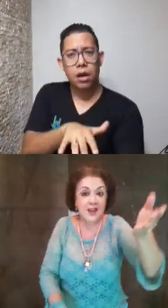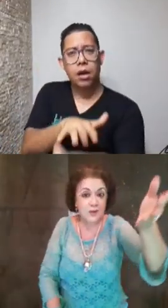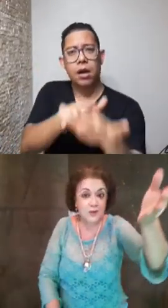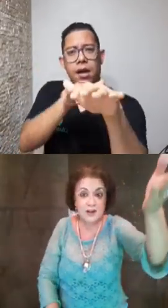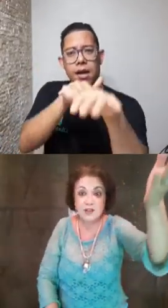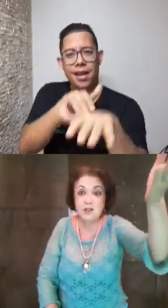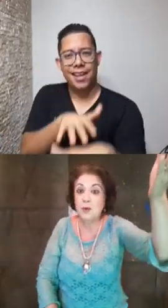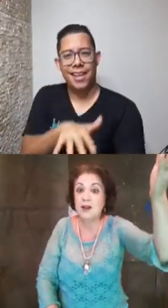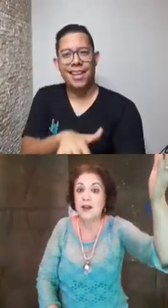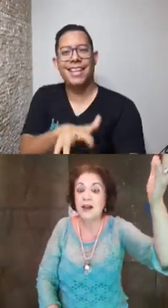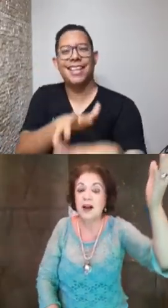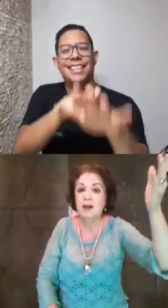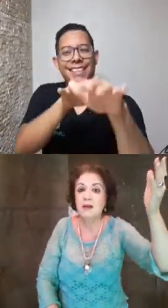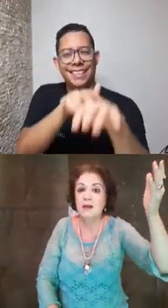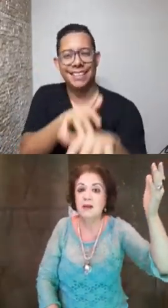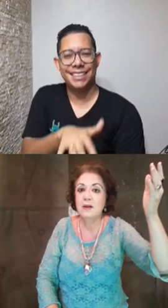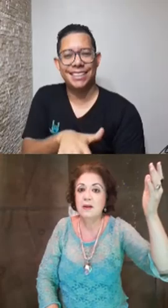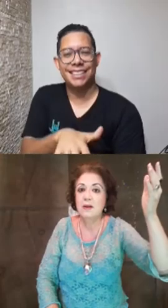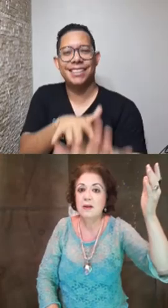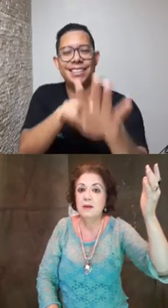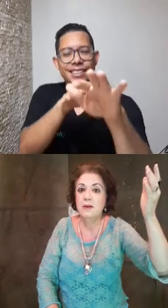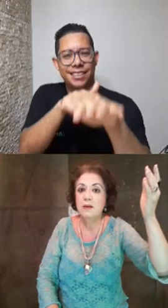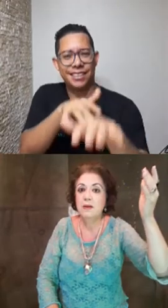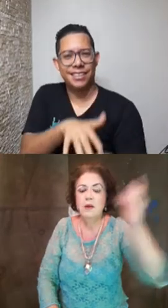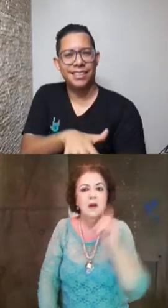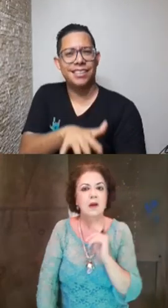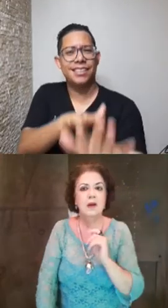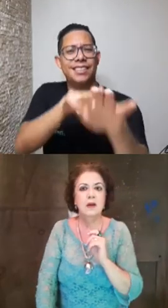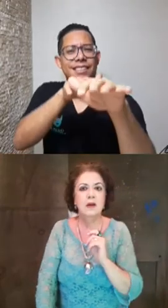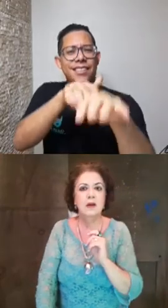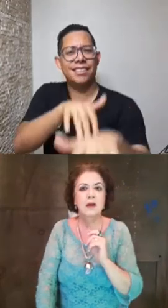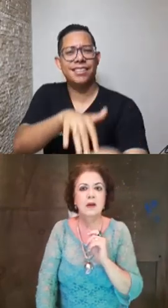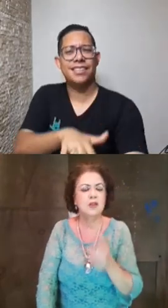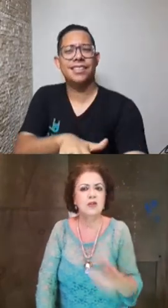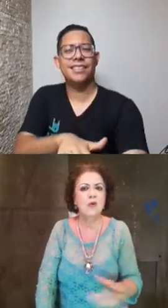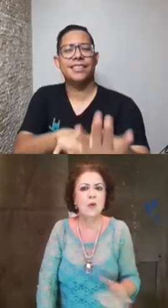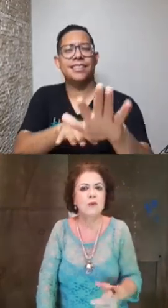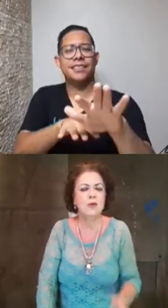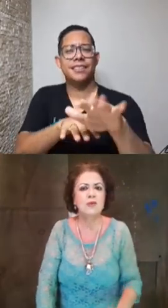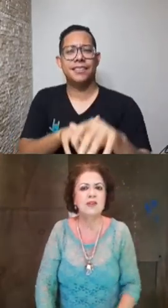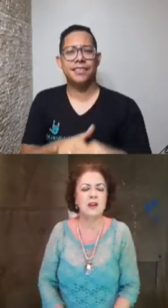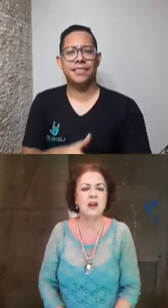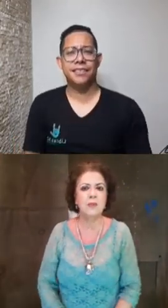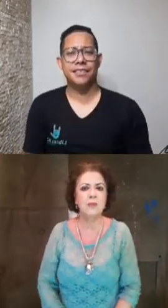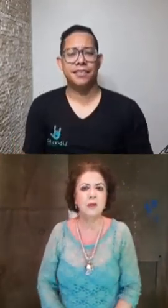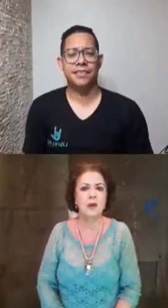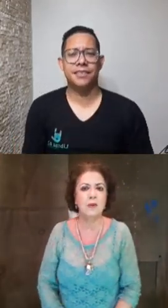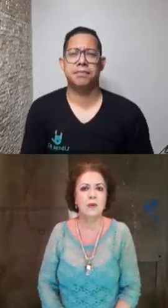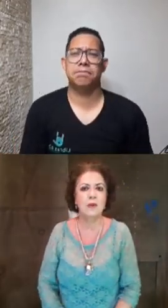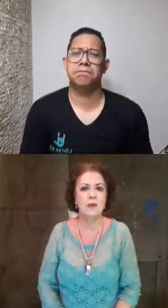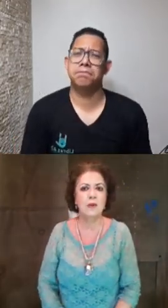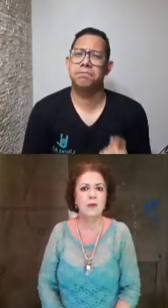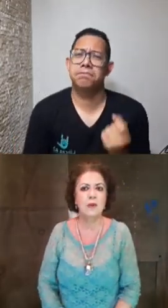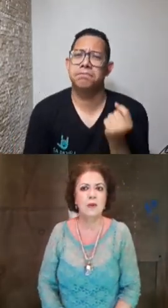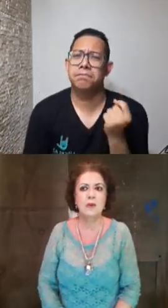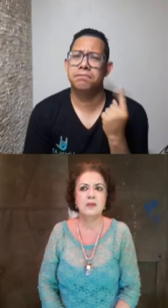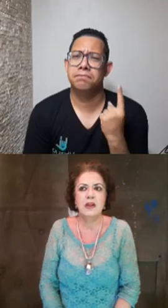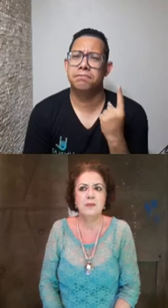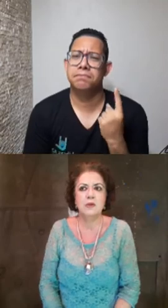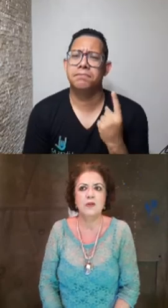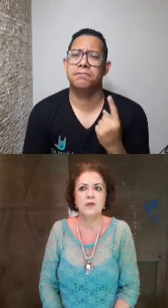E ele o transportará. Isso soou muito estranho para o rio.